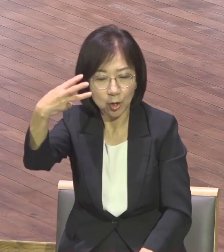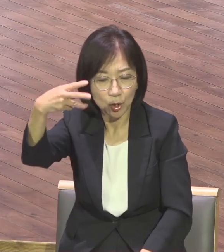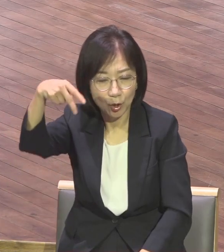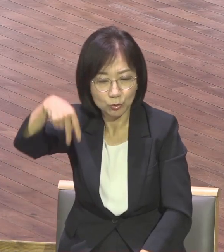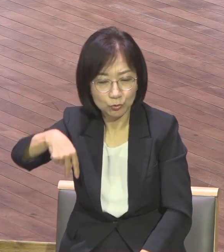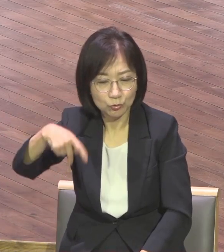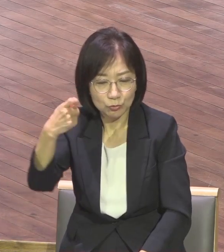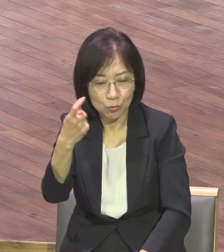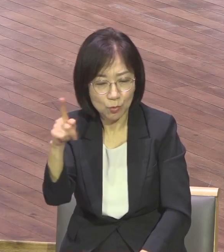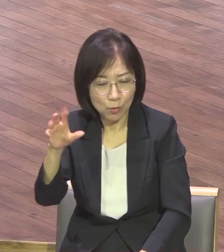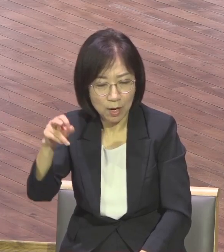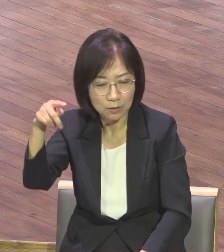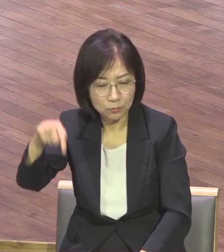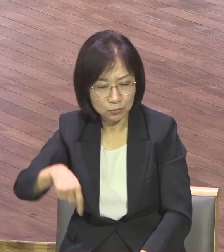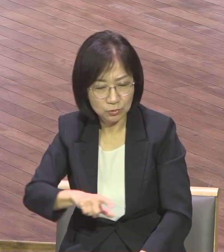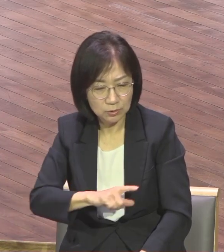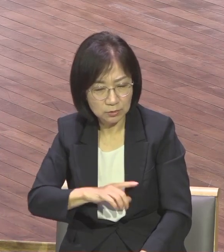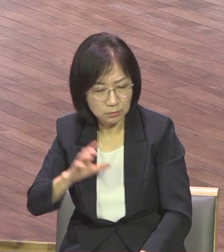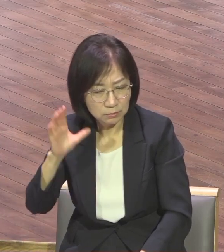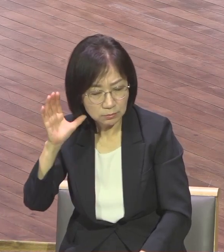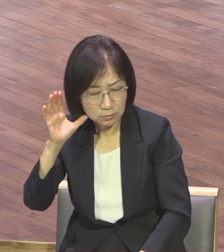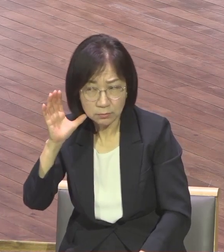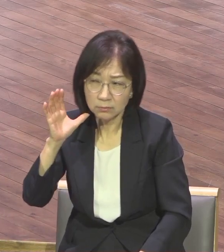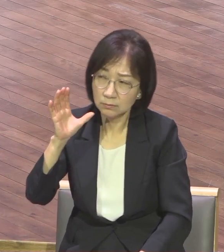성령이 가르쳐주는 겁니다.